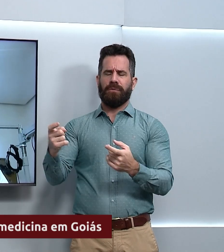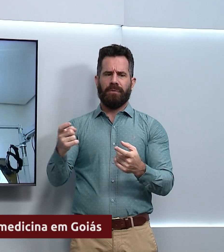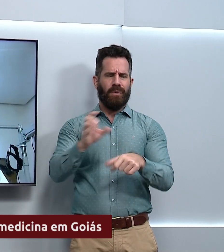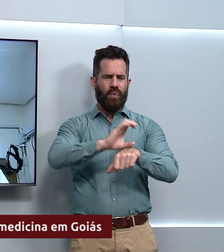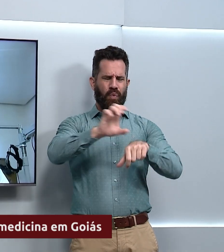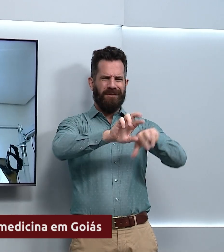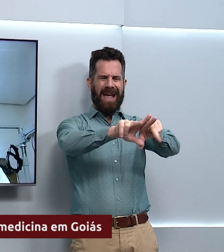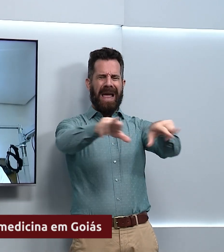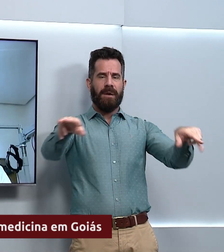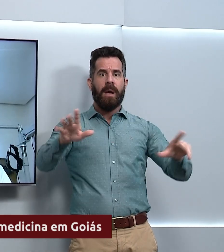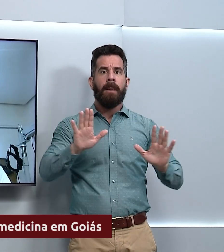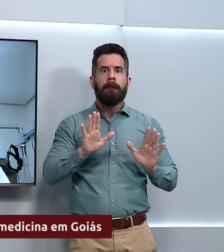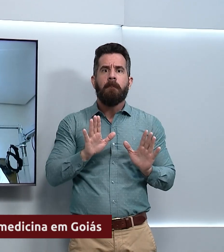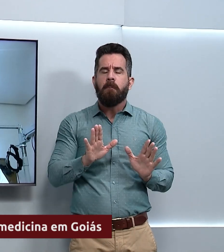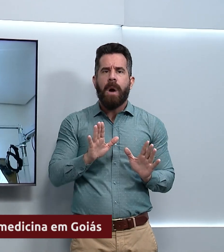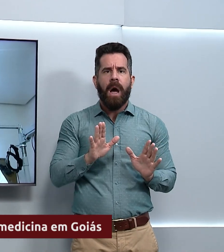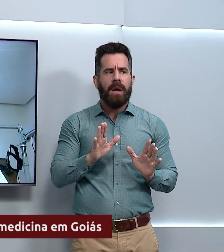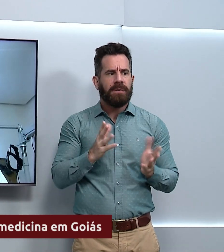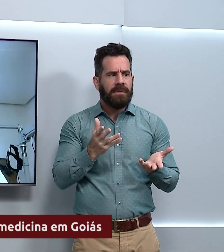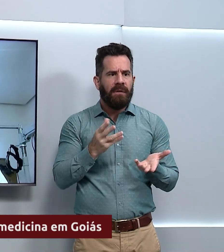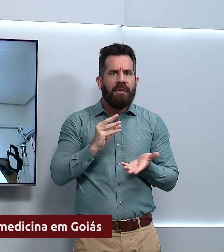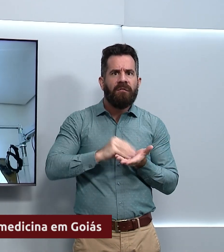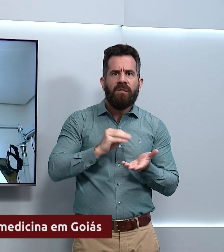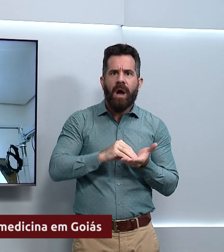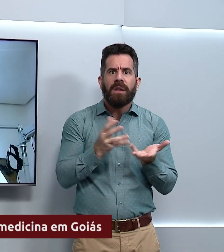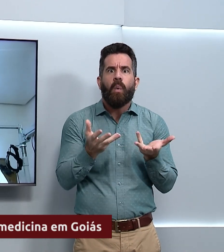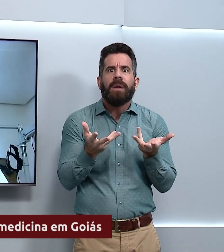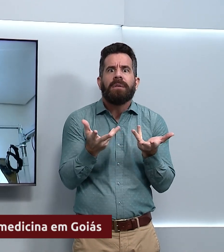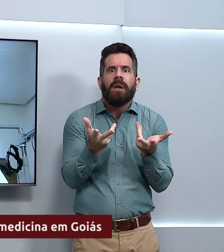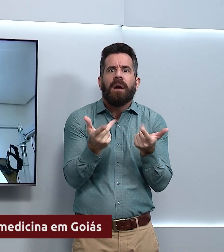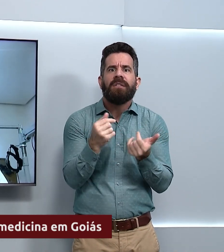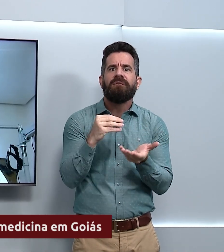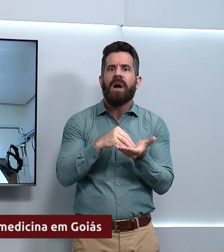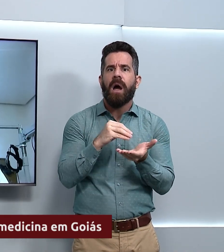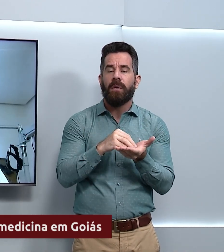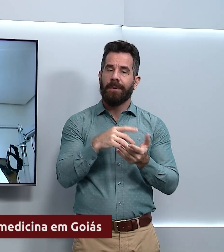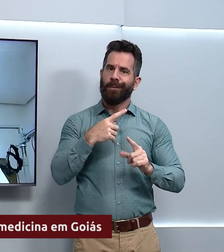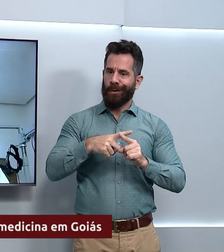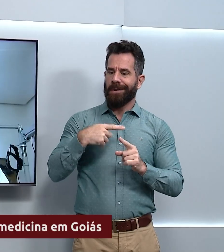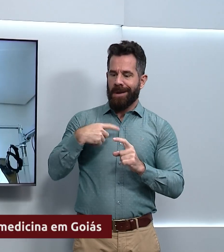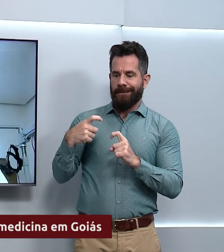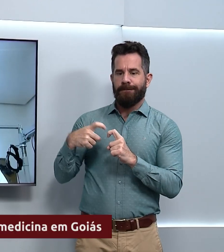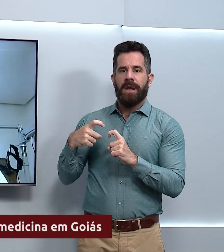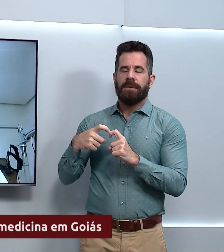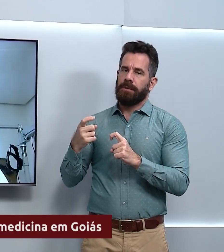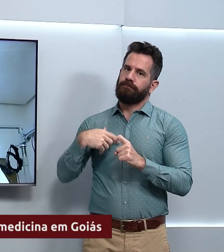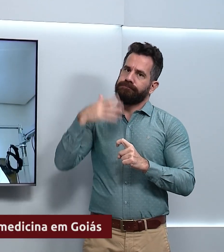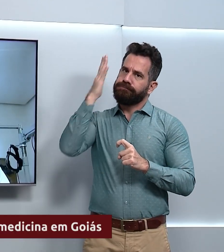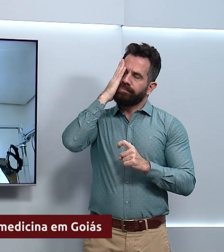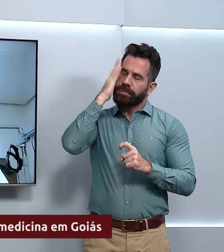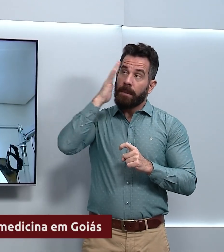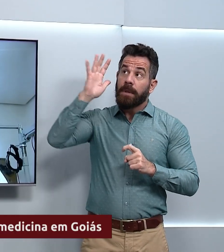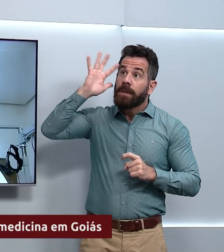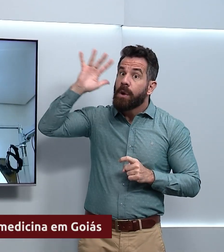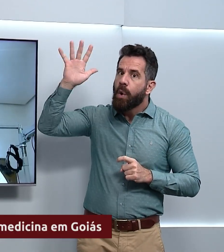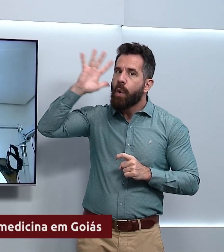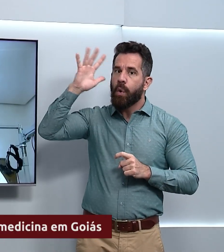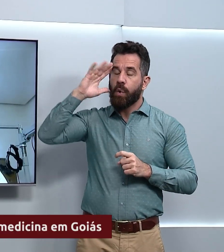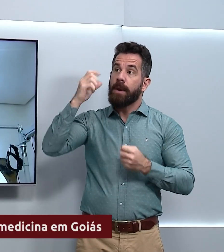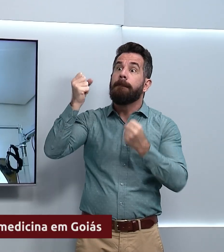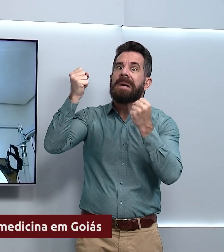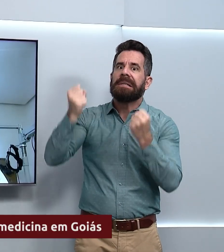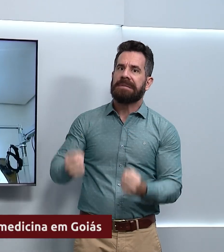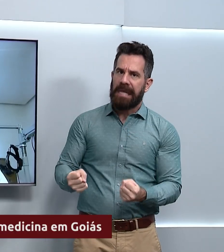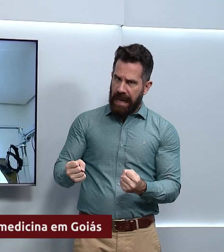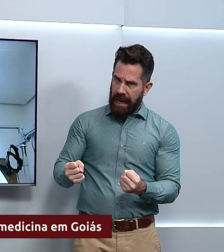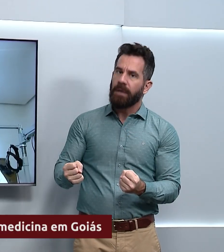o mínimo necessário para formar um bom profissional. A medicina é uma profissão que precisa muito da teoria, precisa